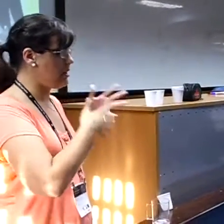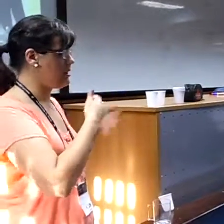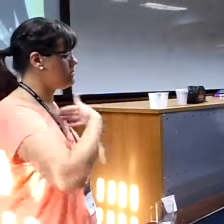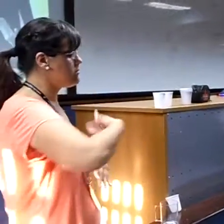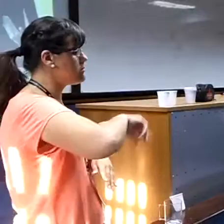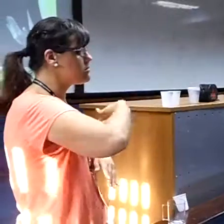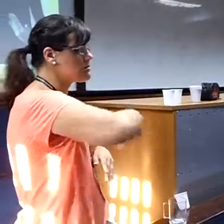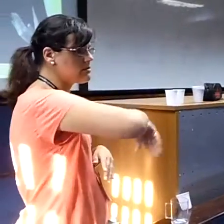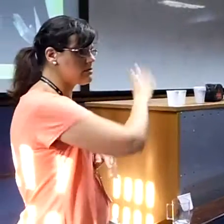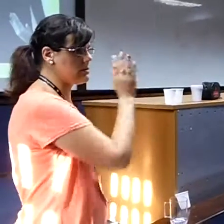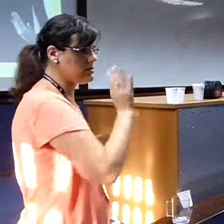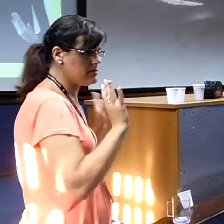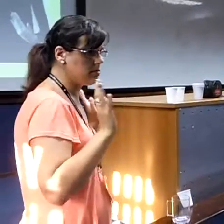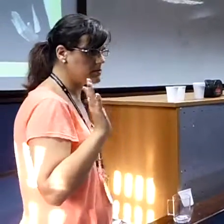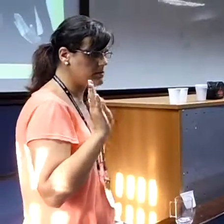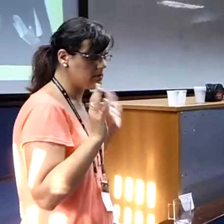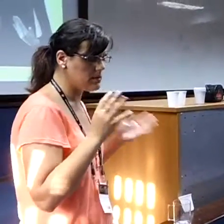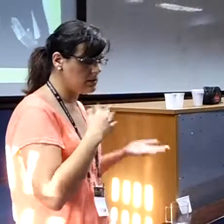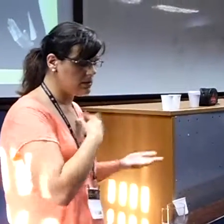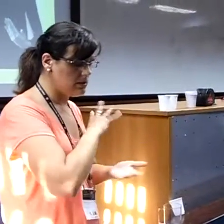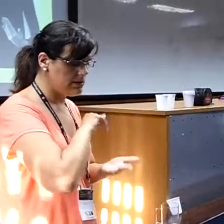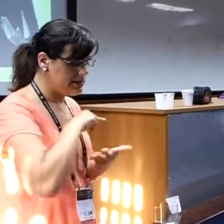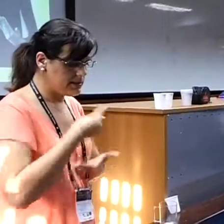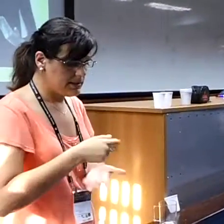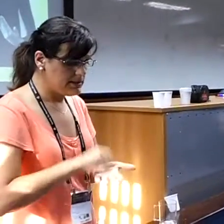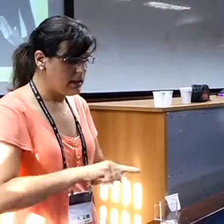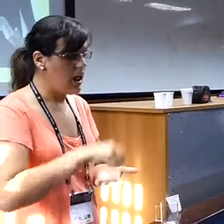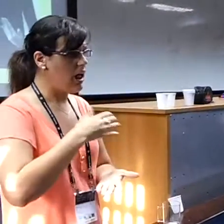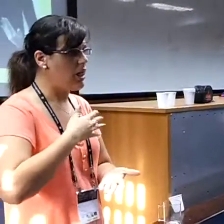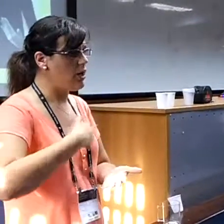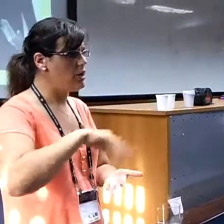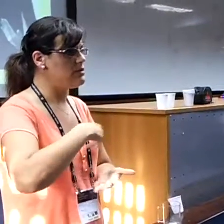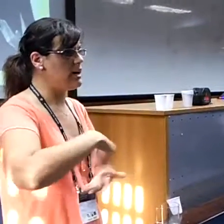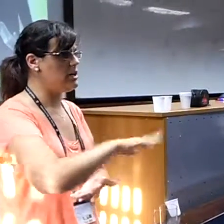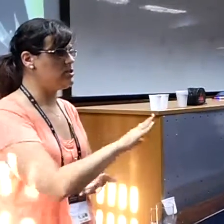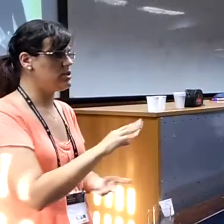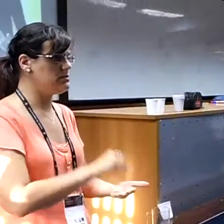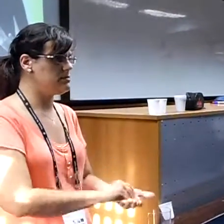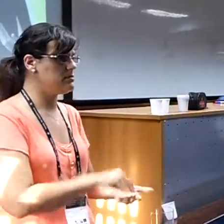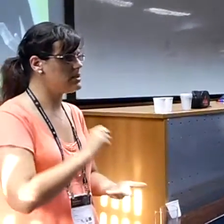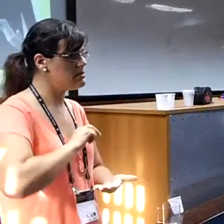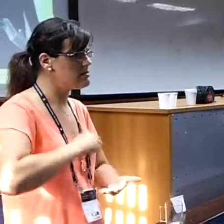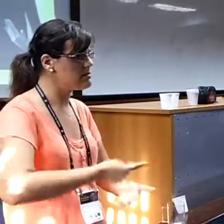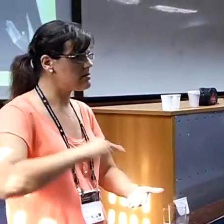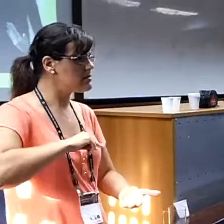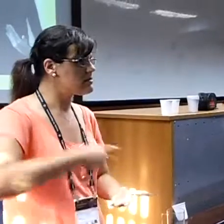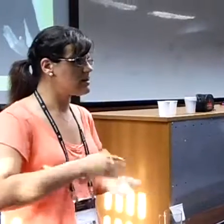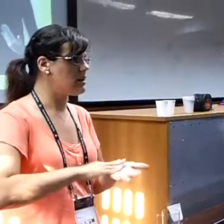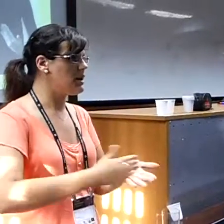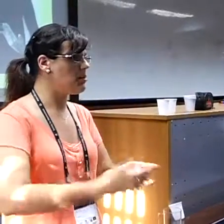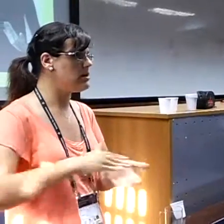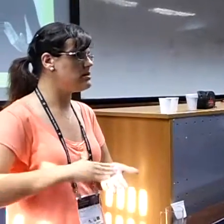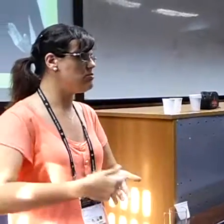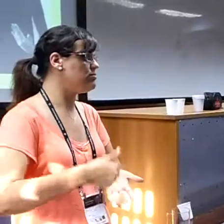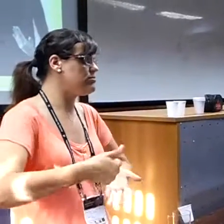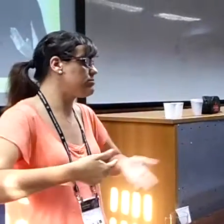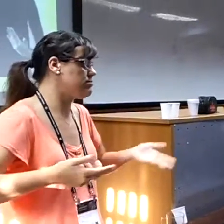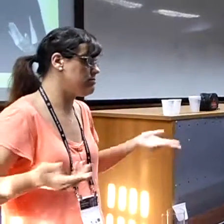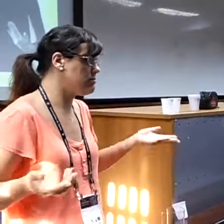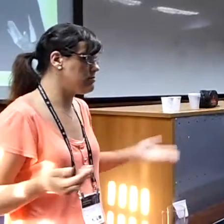língua de sinais não existe. Né? Nós vamos, o verbo é esse. Existe uma concordância espacial. Né? E no português é diferente, existe toda